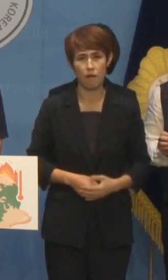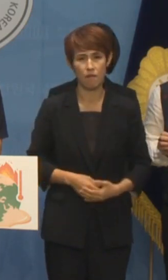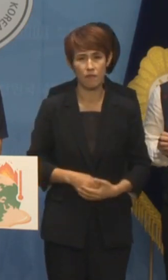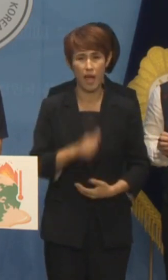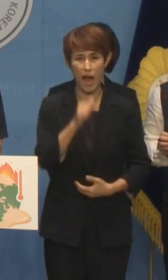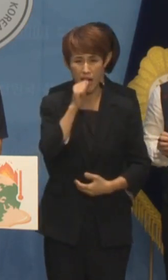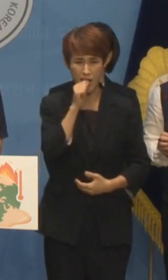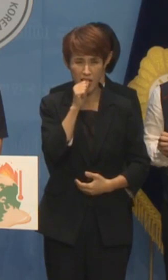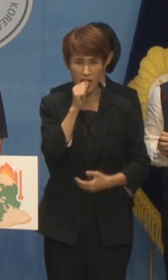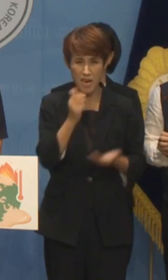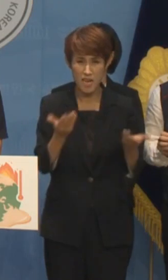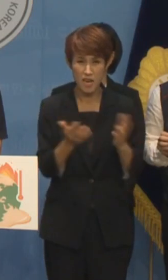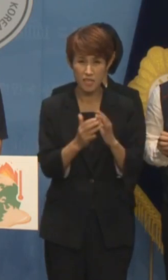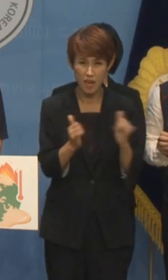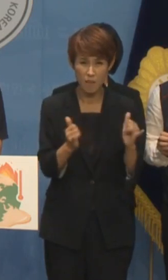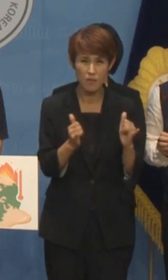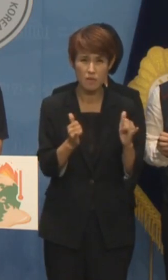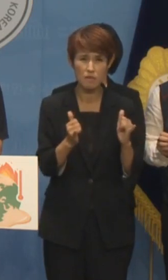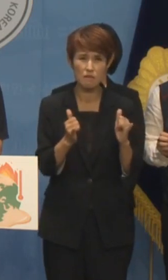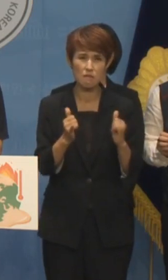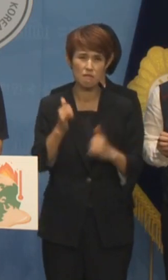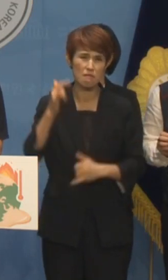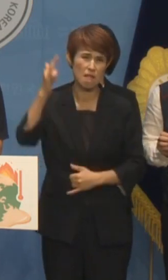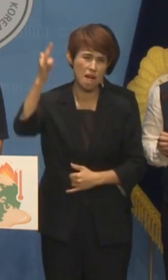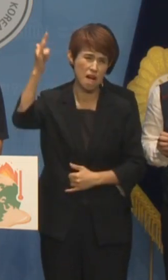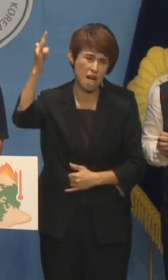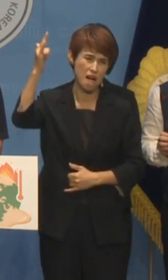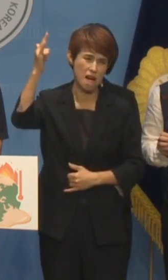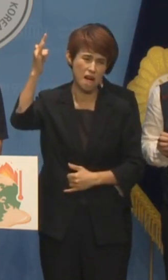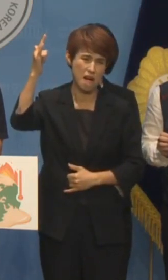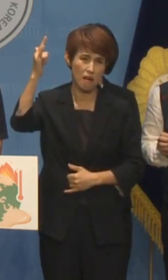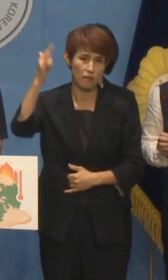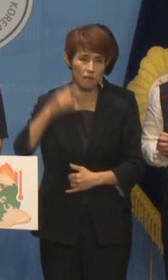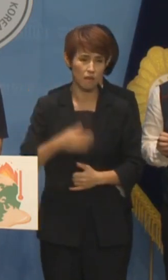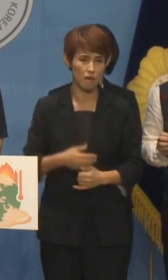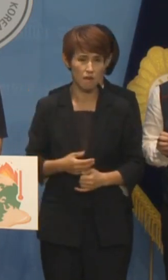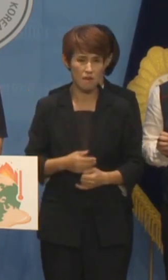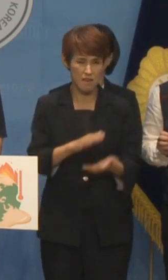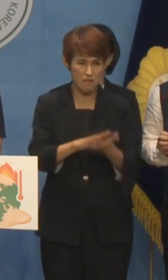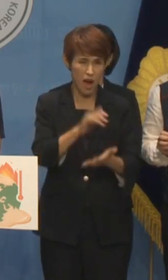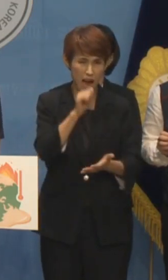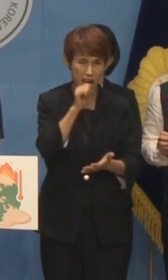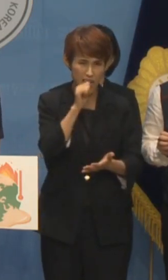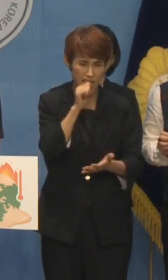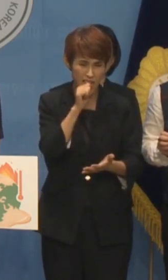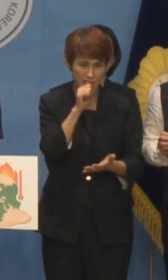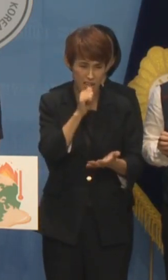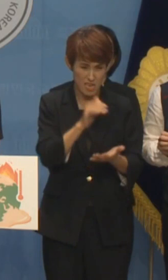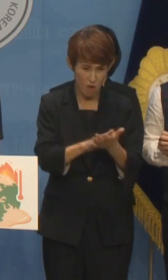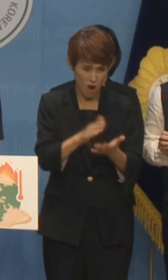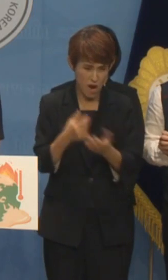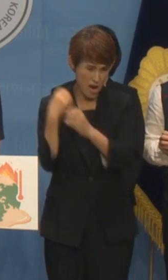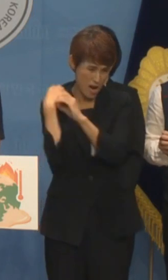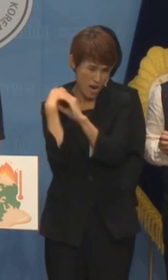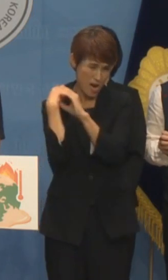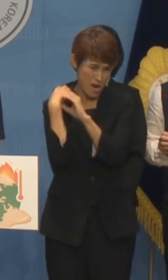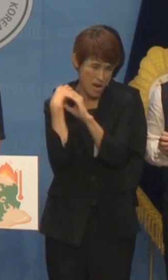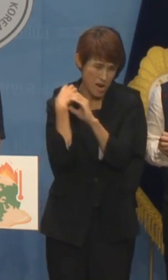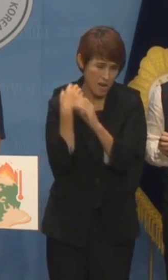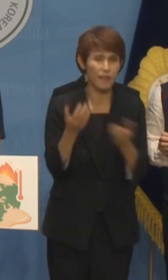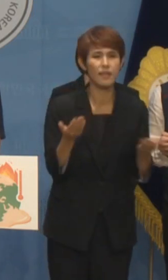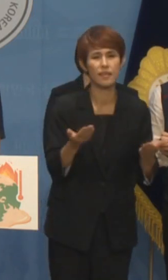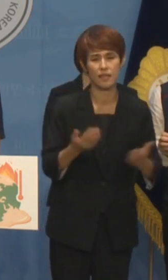없는 태양볕에서 50도가 넘는 달궈진 철근을 직접 들고 메고 돌리는 작업을 합니다.